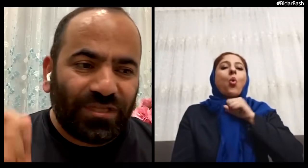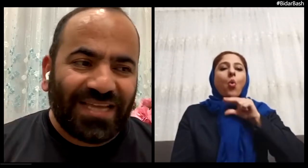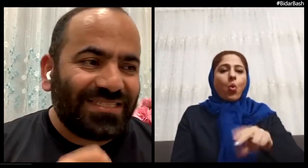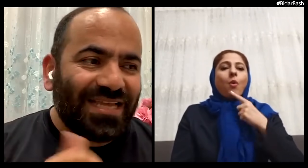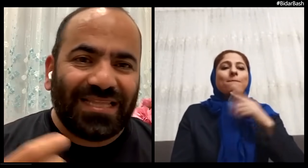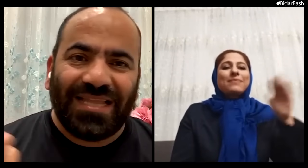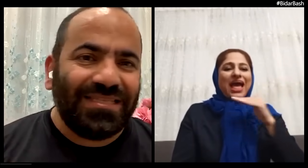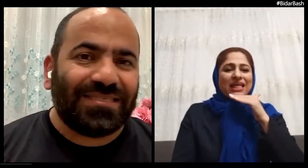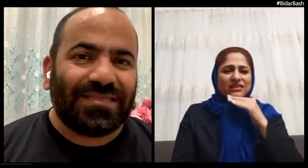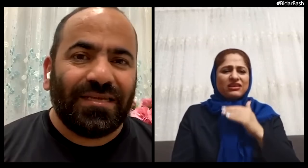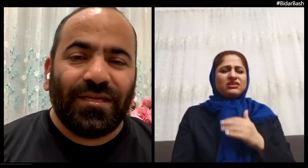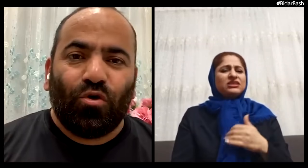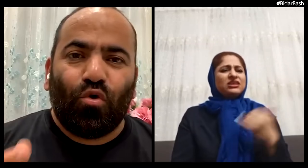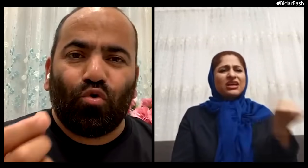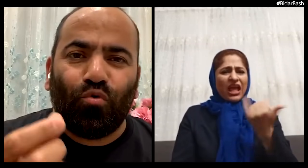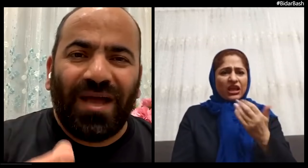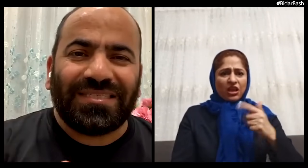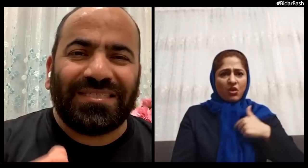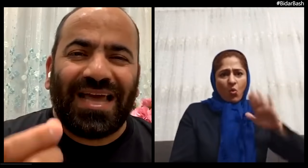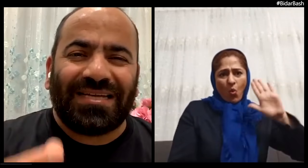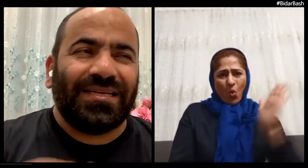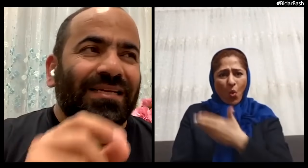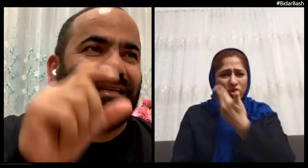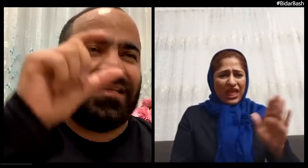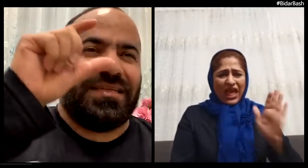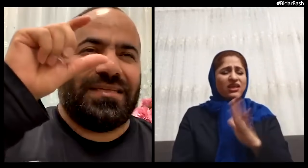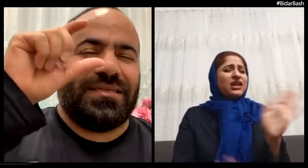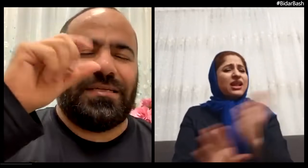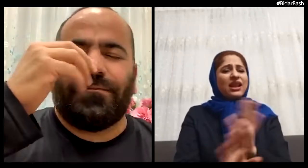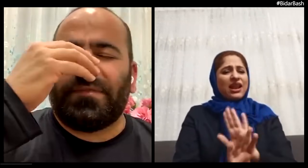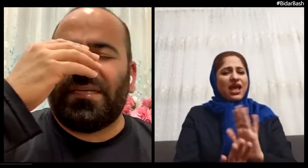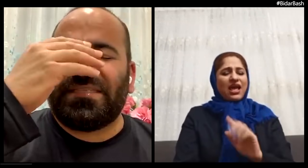مفهومش کتک زدن نیست. عقوبت در